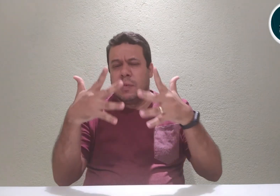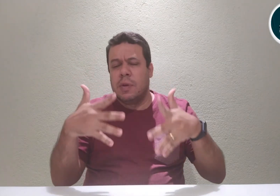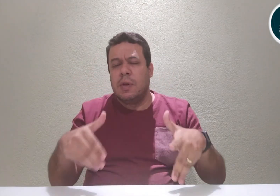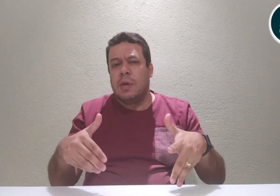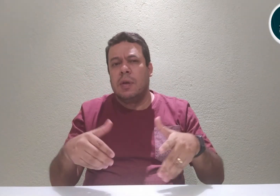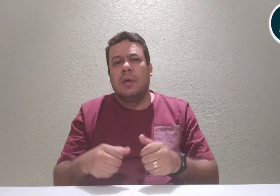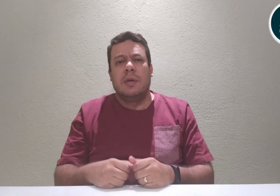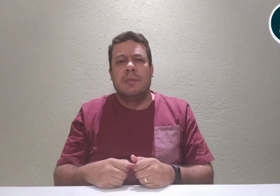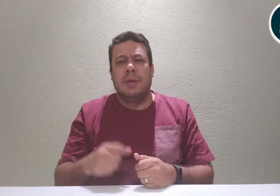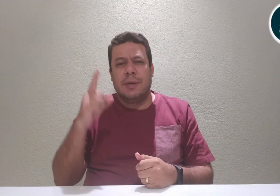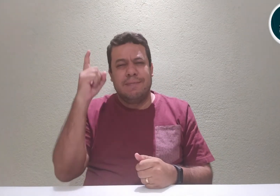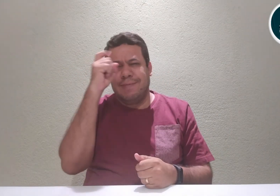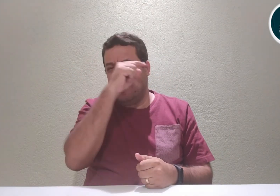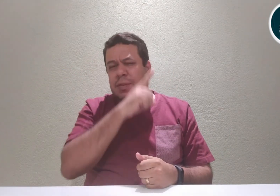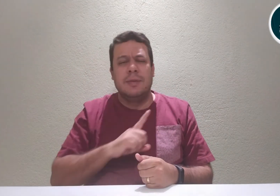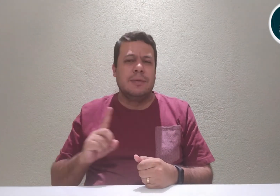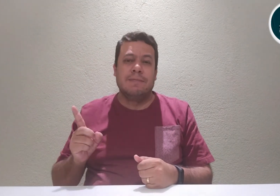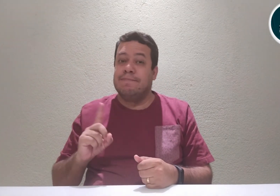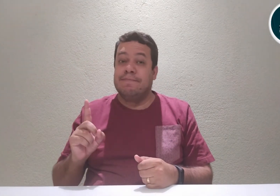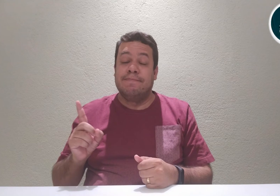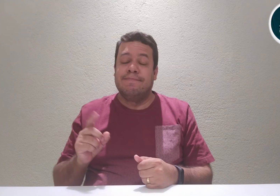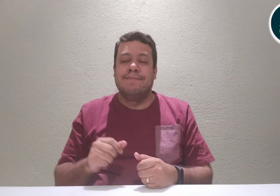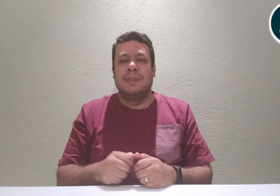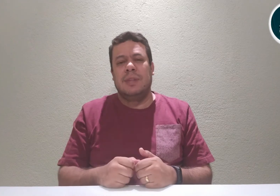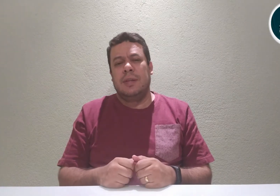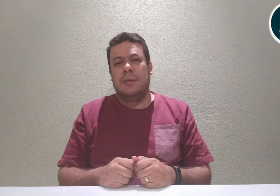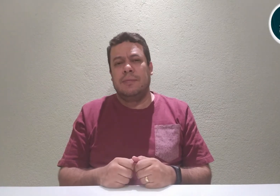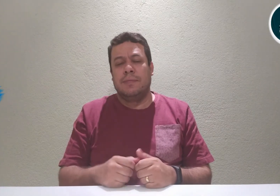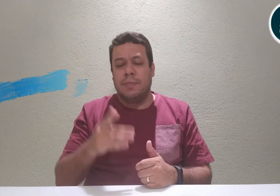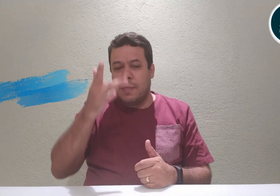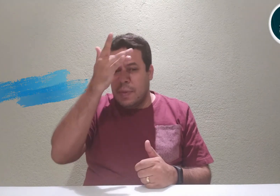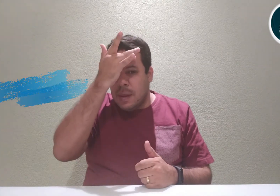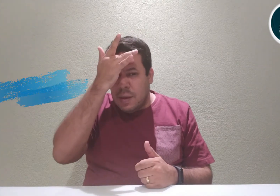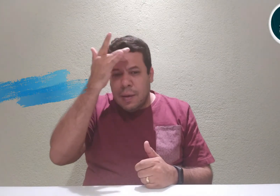Mas Jesus explicou para ele que para ter a salvação não é tão difícil assim.